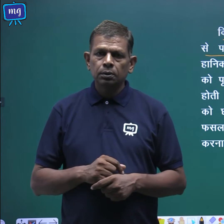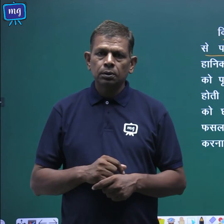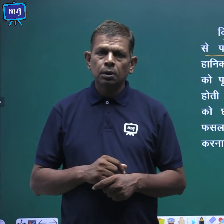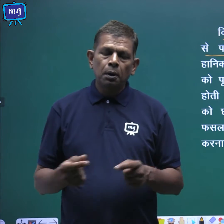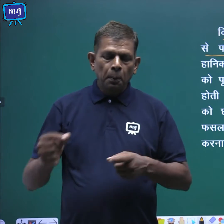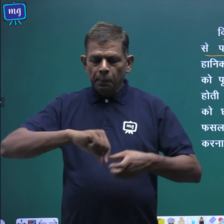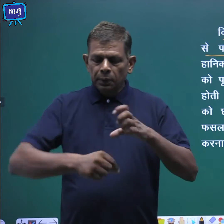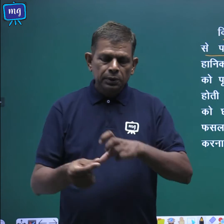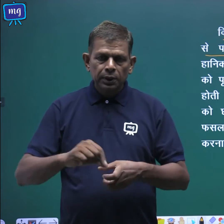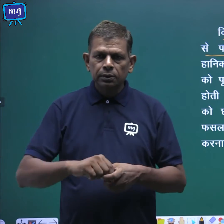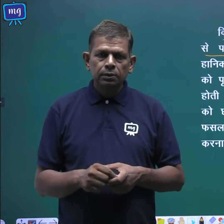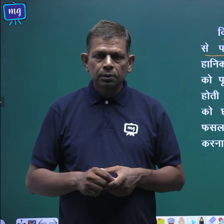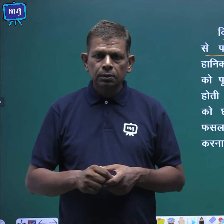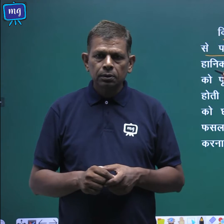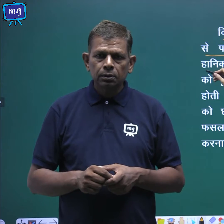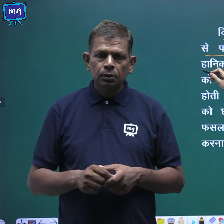मिश्रित